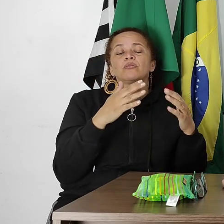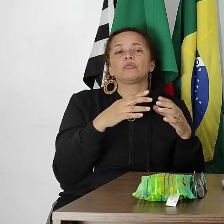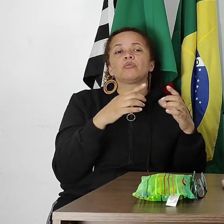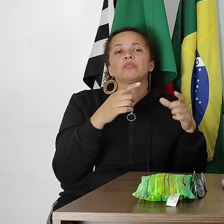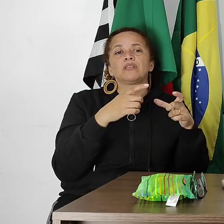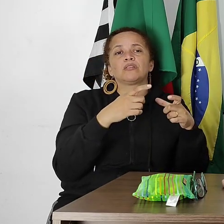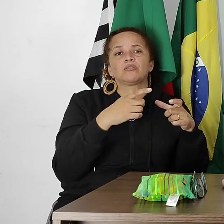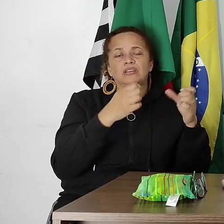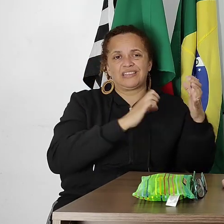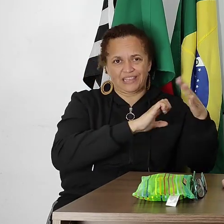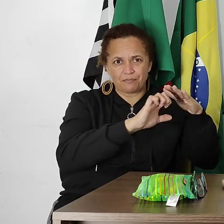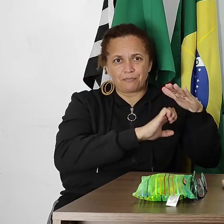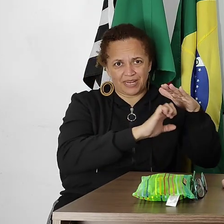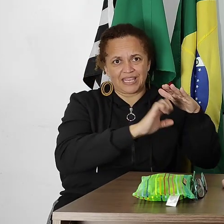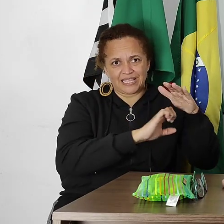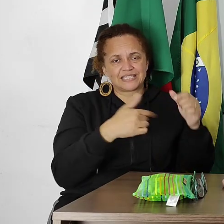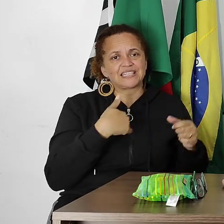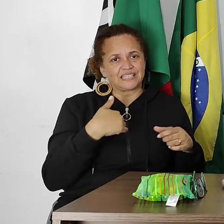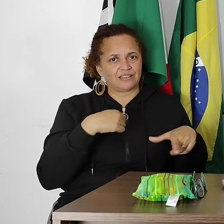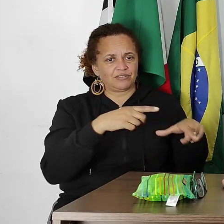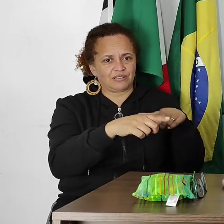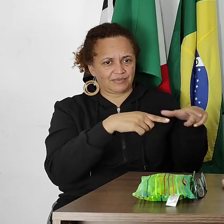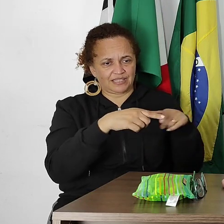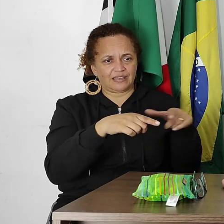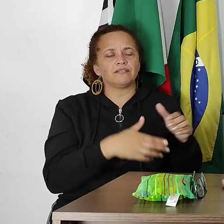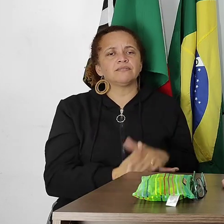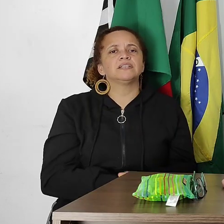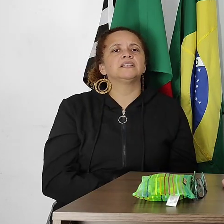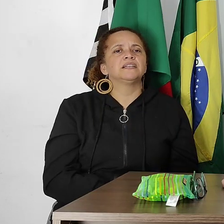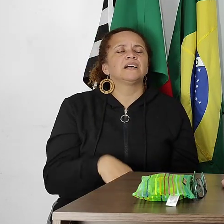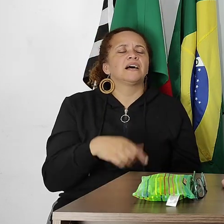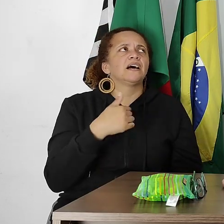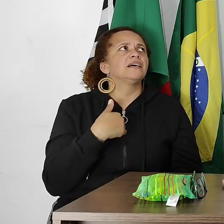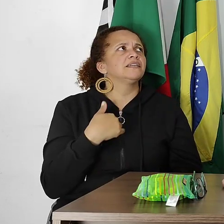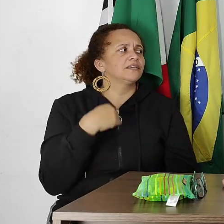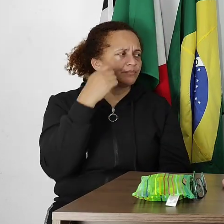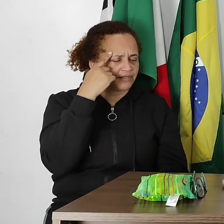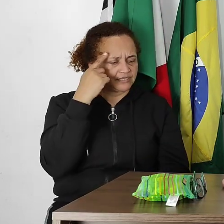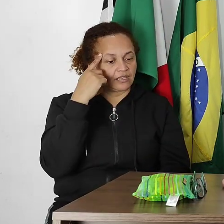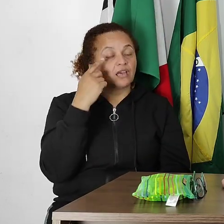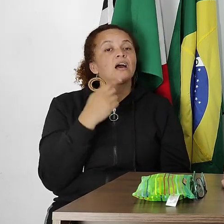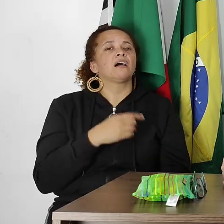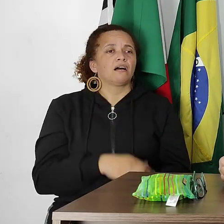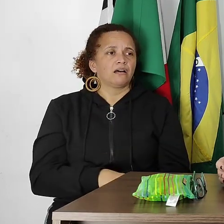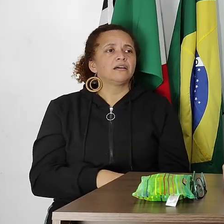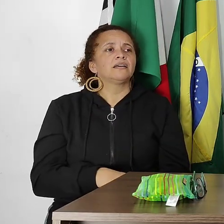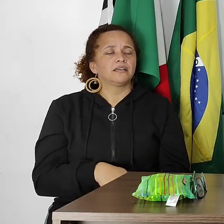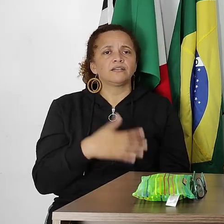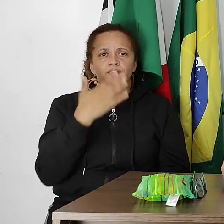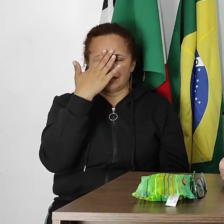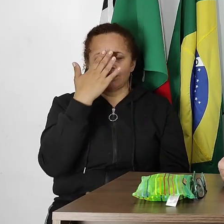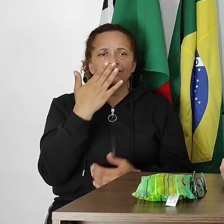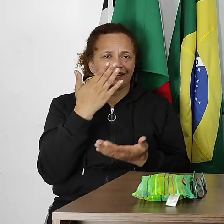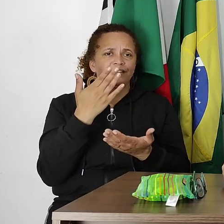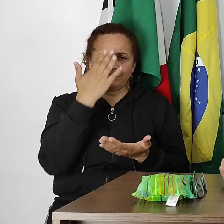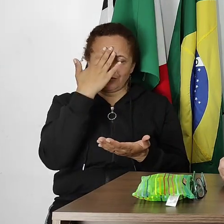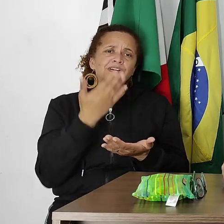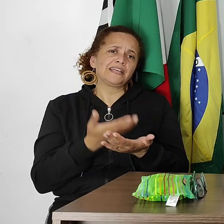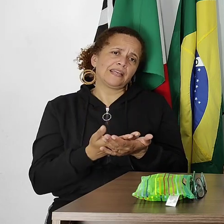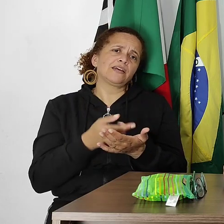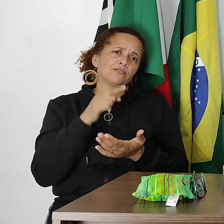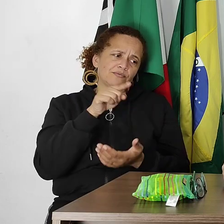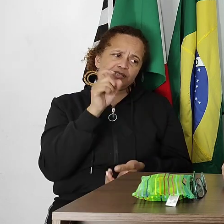Aí eu falei, eu acredito que não seja ele, né? Não pode ser ele. Por que ele fez isso, né? E eu tinha ido lá na mãe dele conversar e